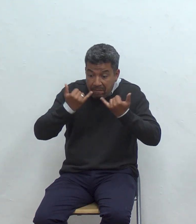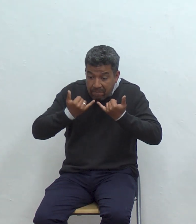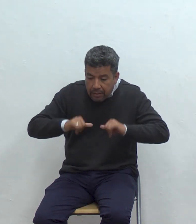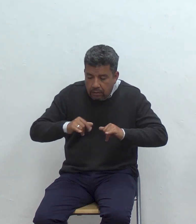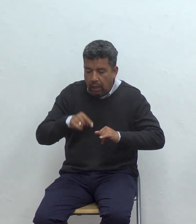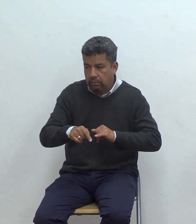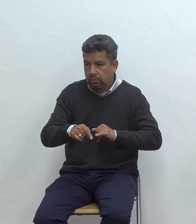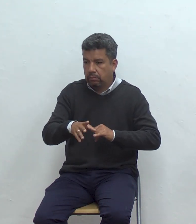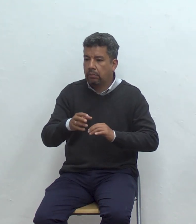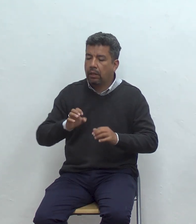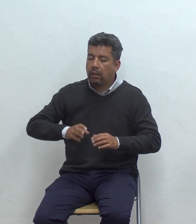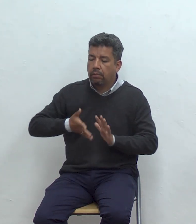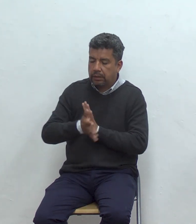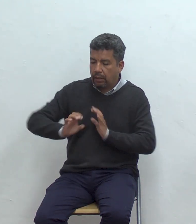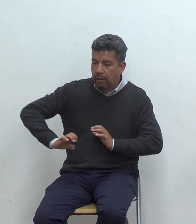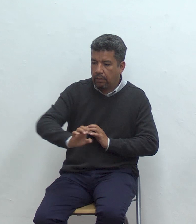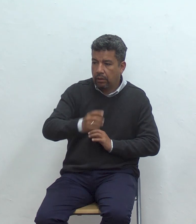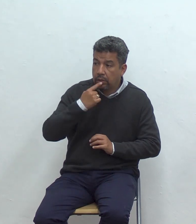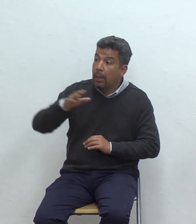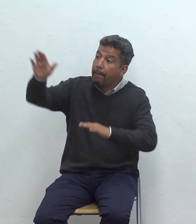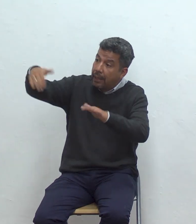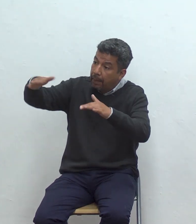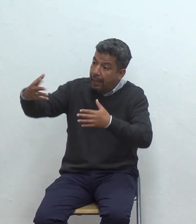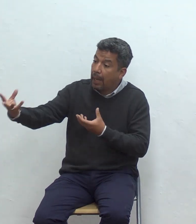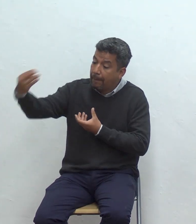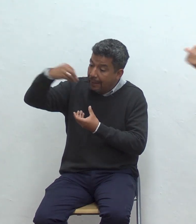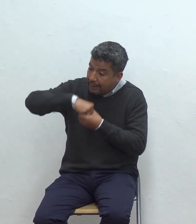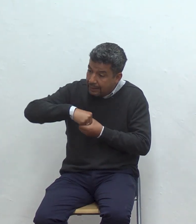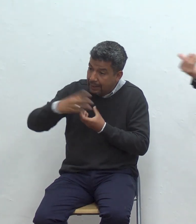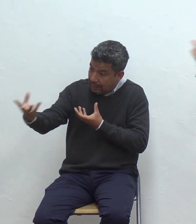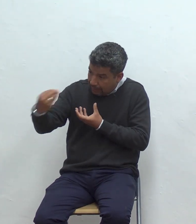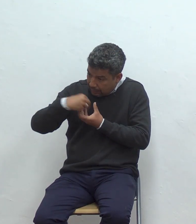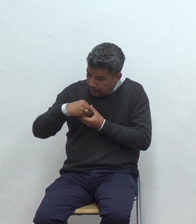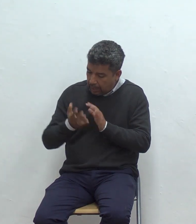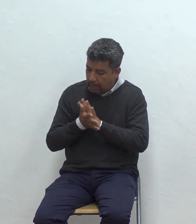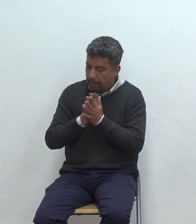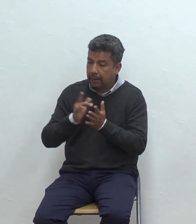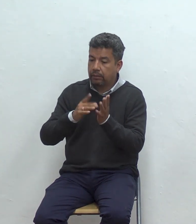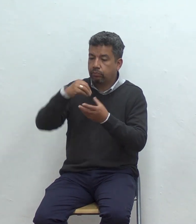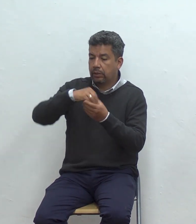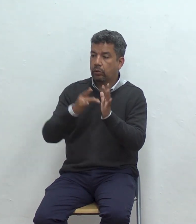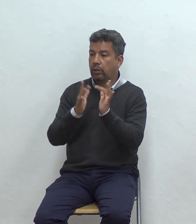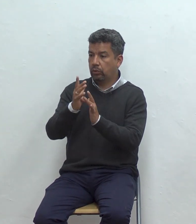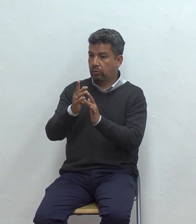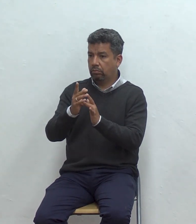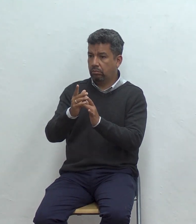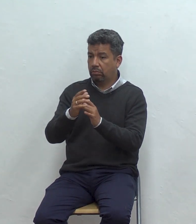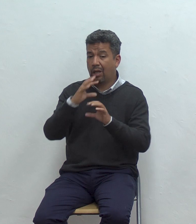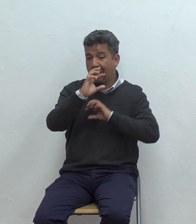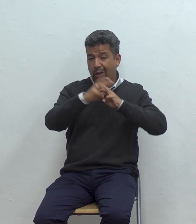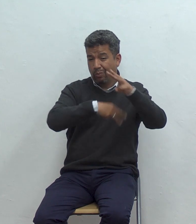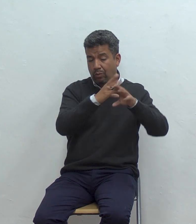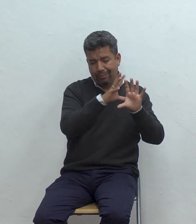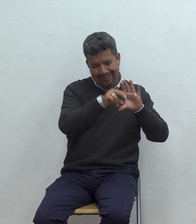Y el mensaje del evangelio dice a la gente, oiga, venga, venga, acójase a la paz que hay en Jesús. Salga del mundo y venga